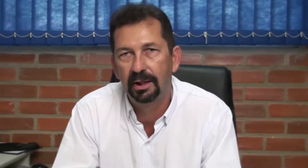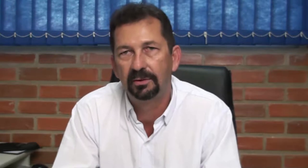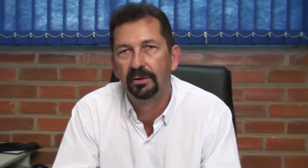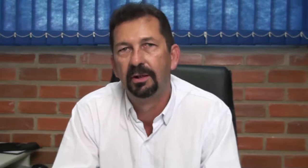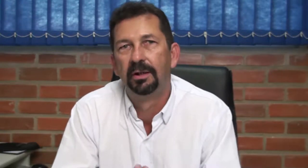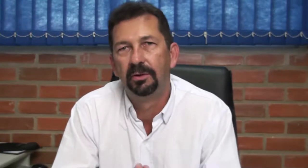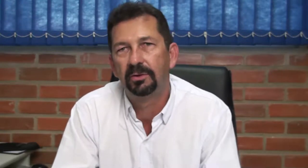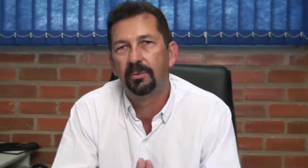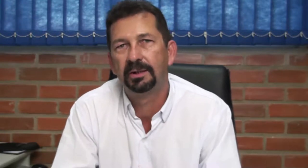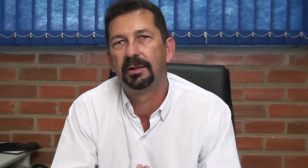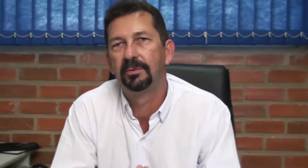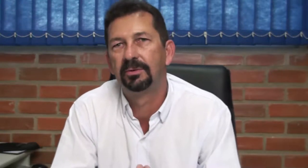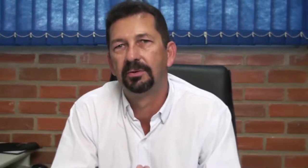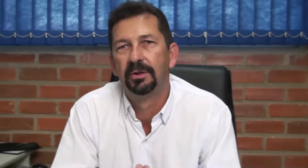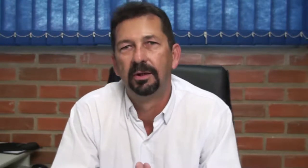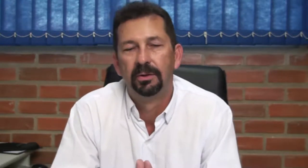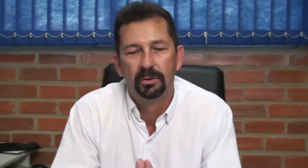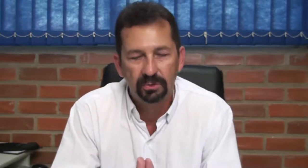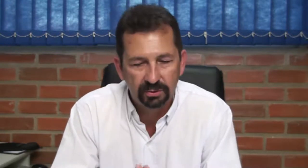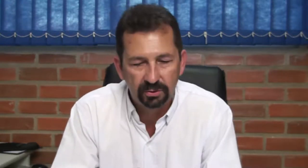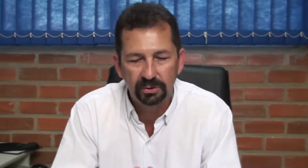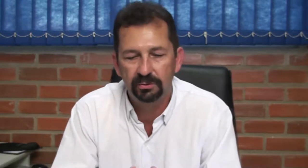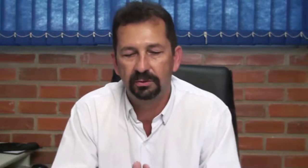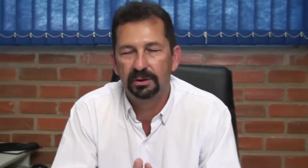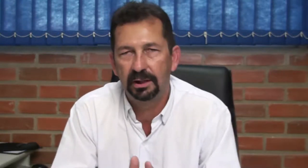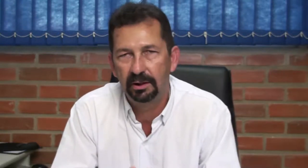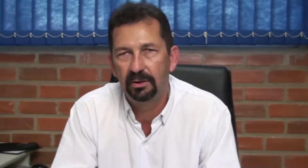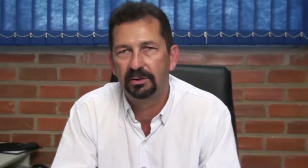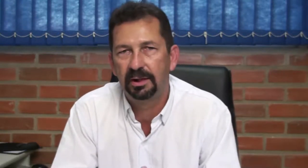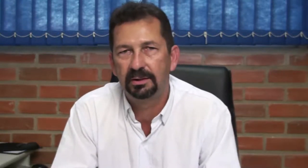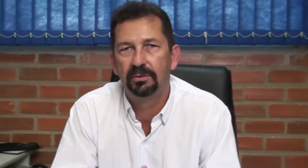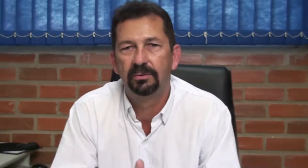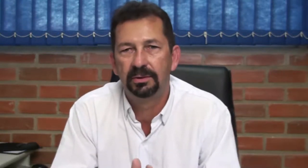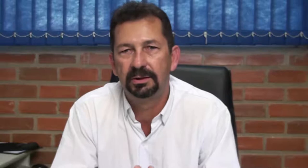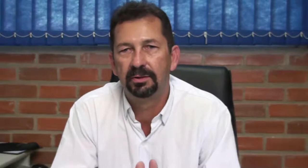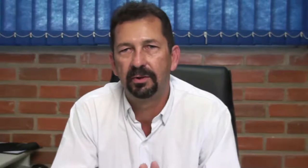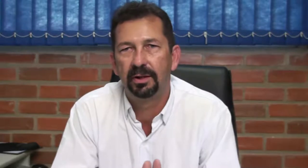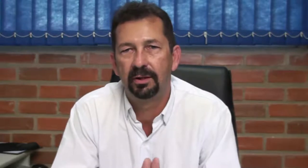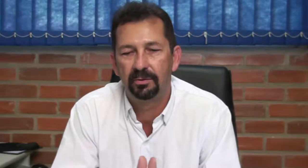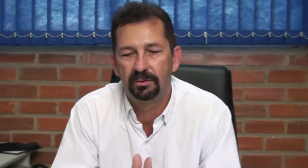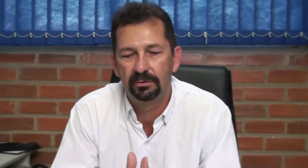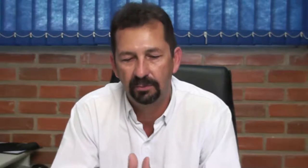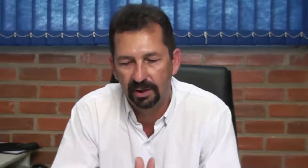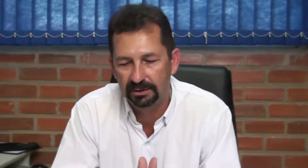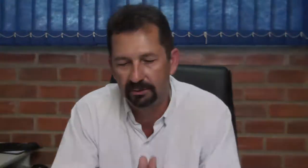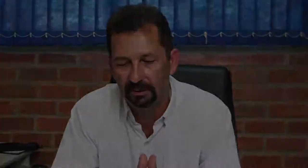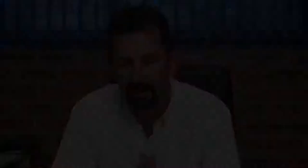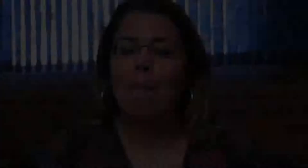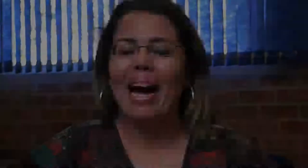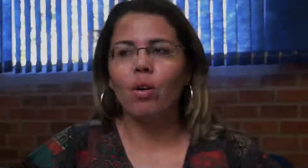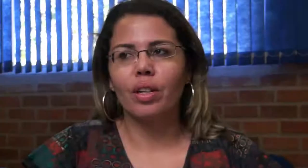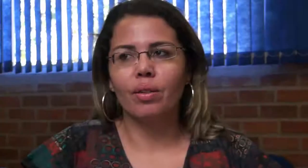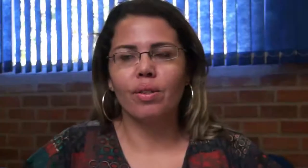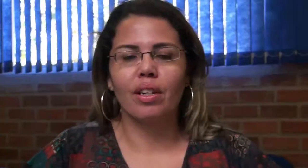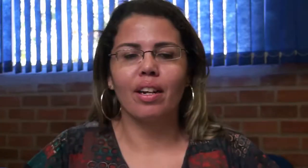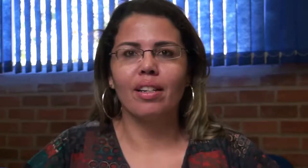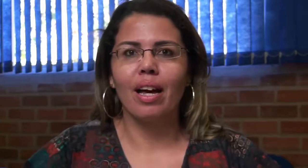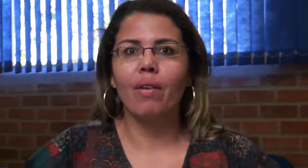imediato, e nós começamos o sonho da interiorização do ensino federal no Brasil. A maioria dos que ingressaram era a